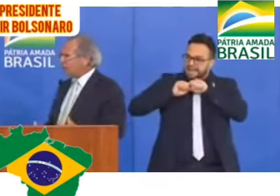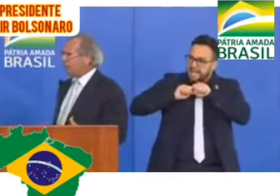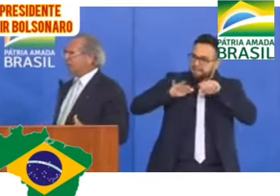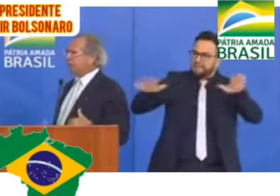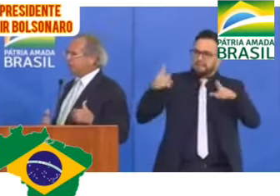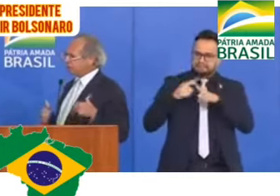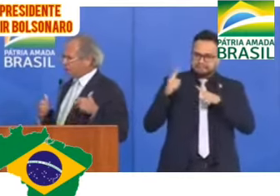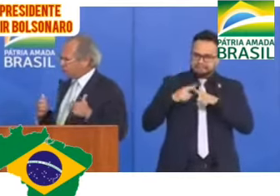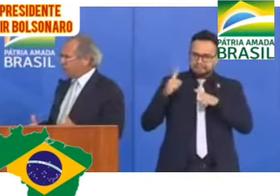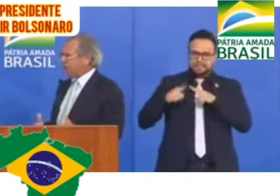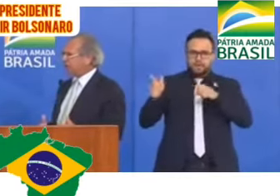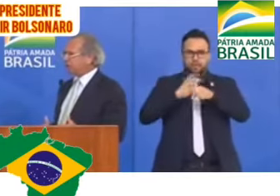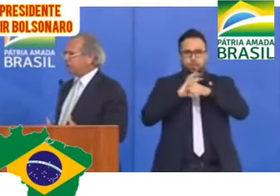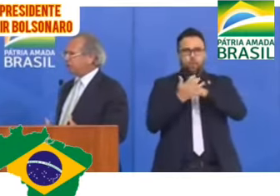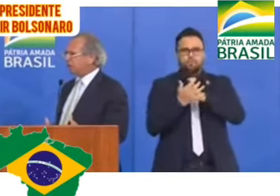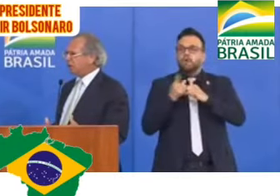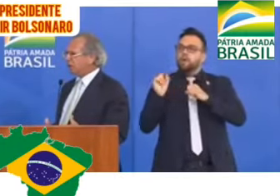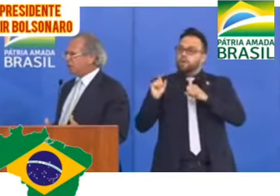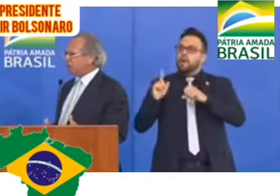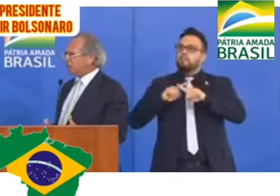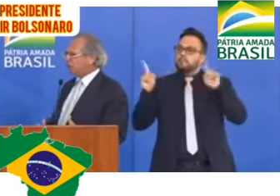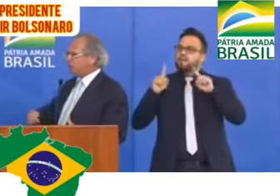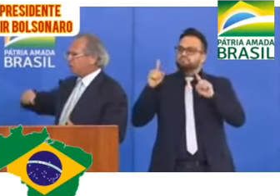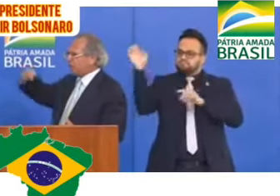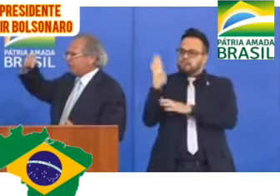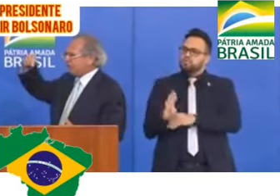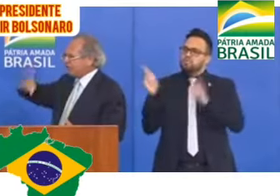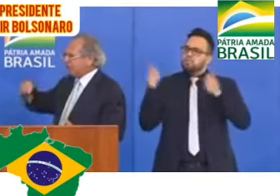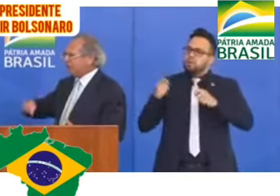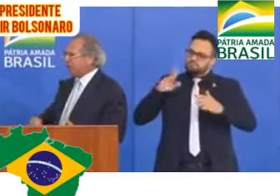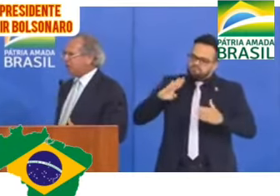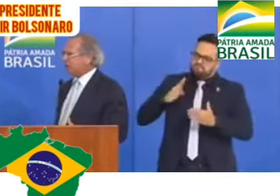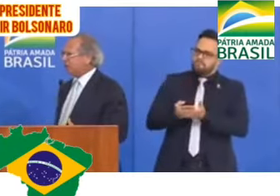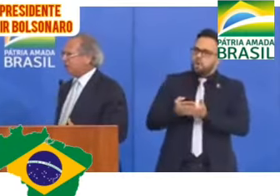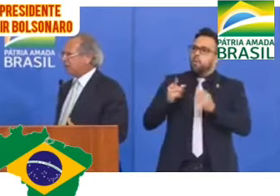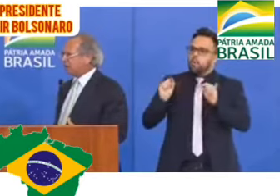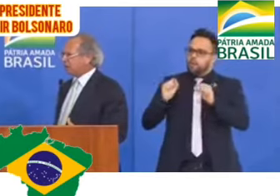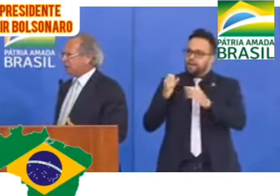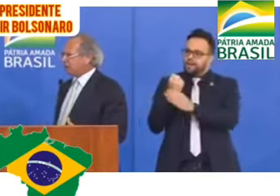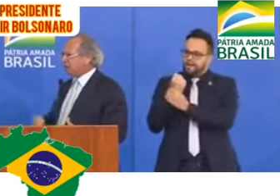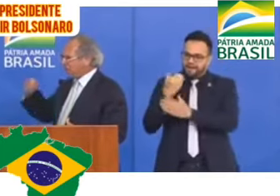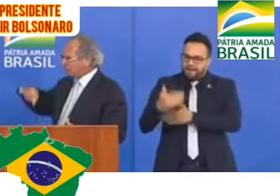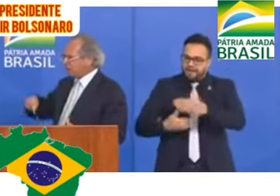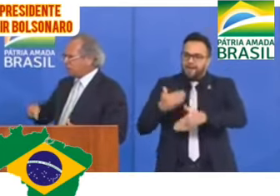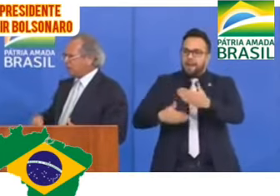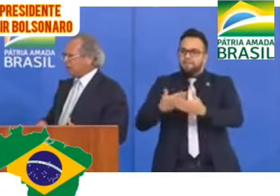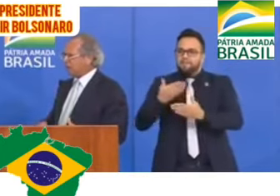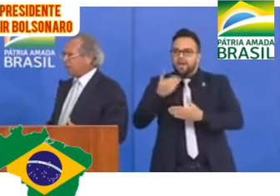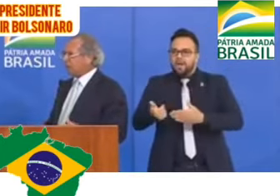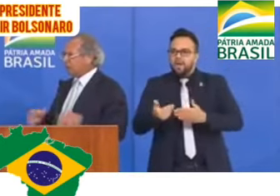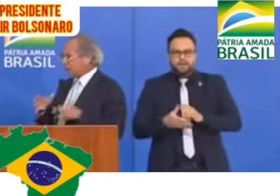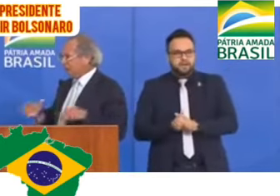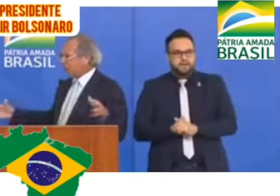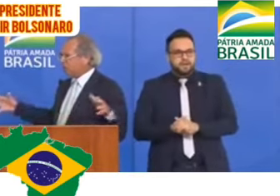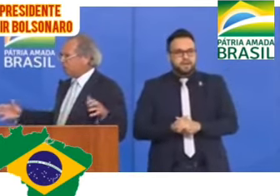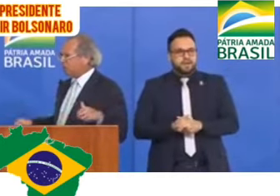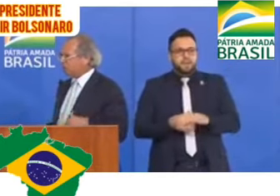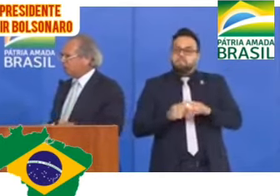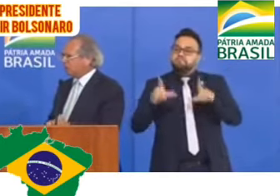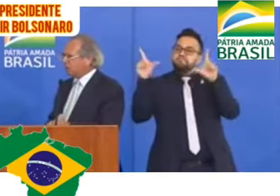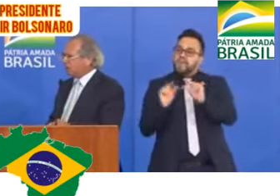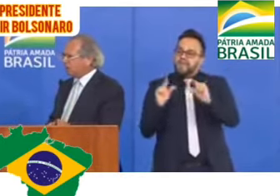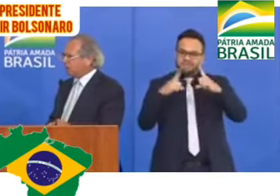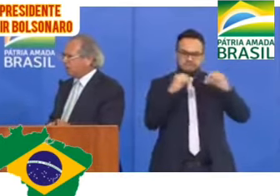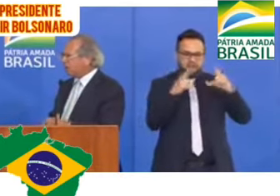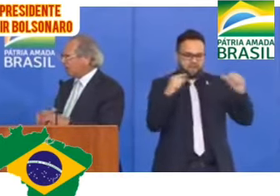e rejuvenescimento e fortalecimento, quando os recursos saem de Brasília, menos Brasília, mais